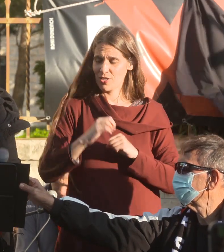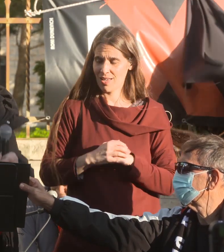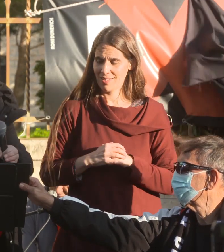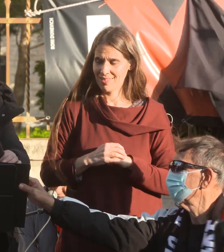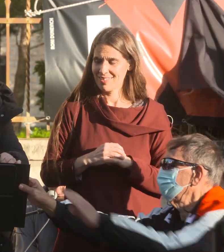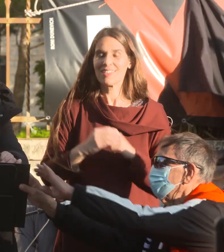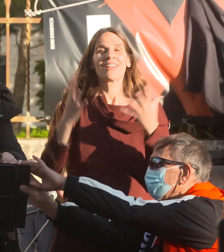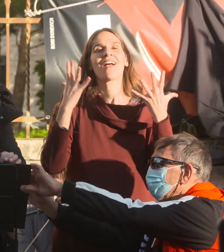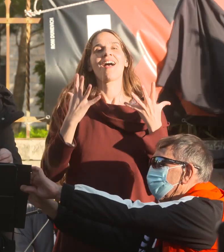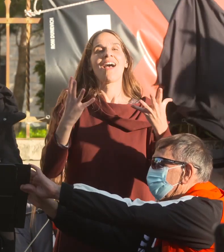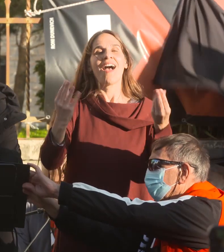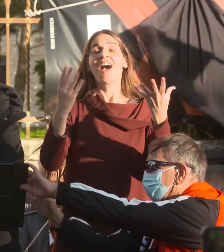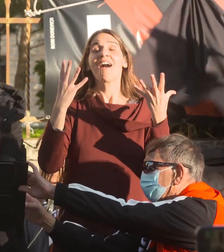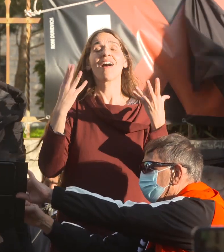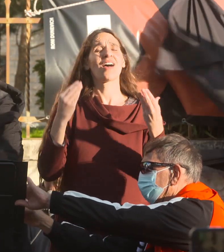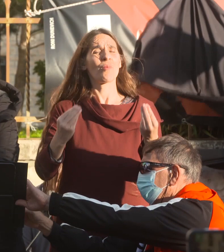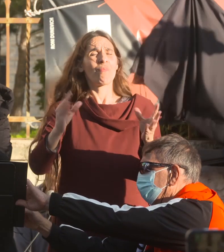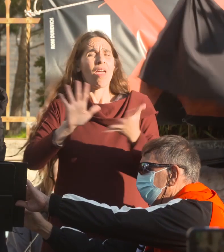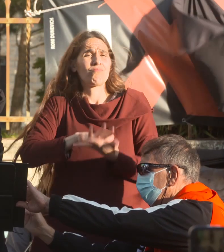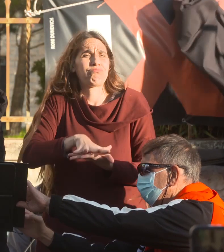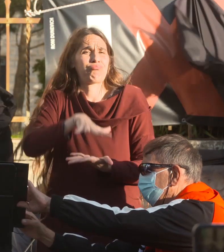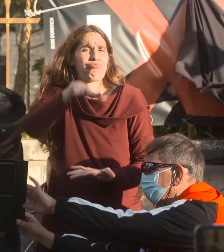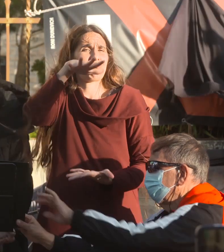כל כך הרבה מונח על שולחנה,